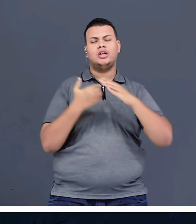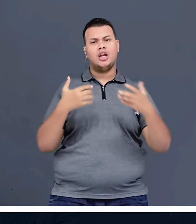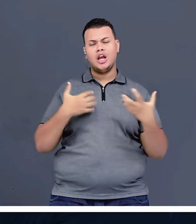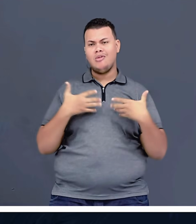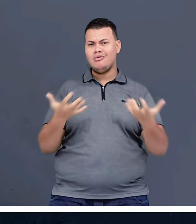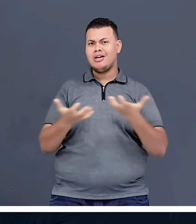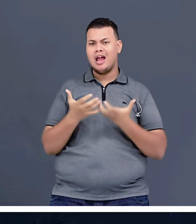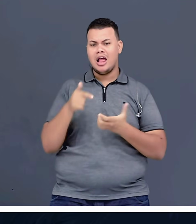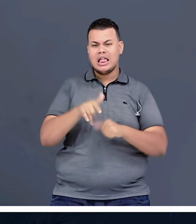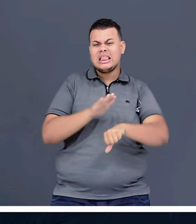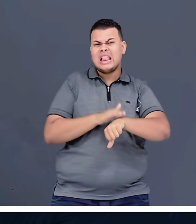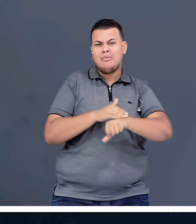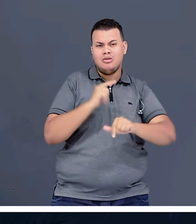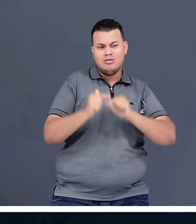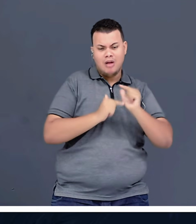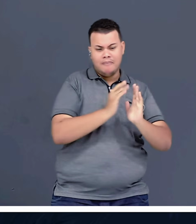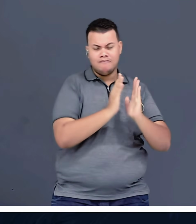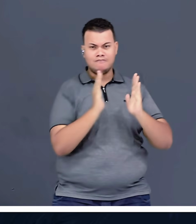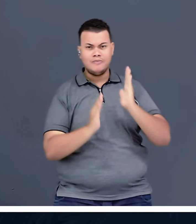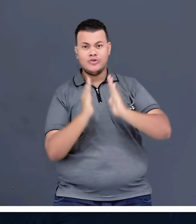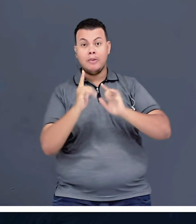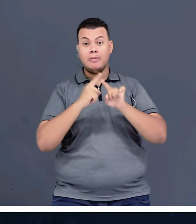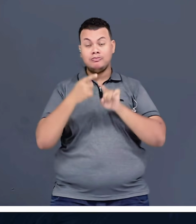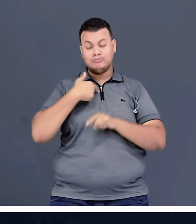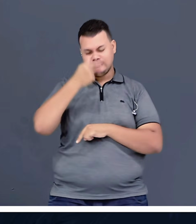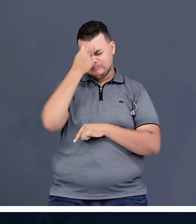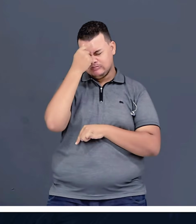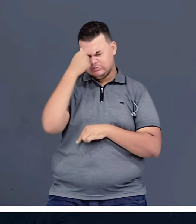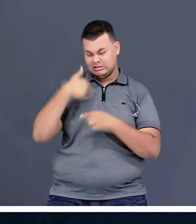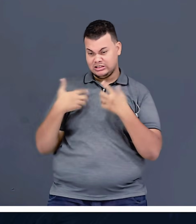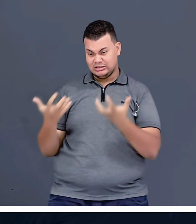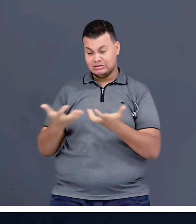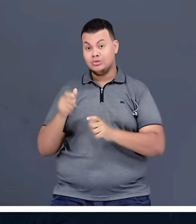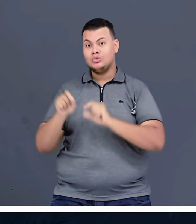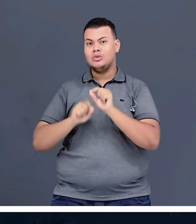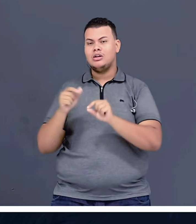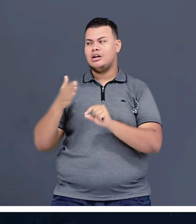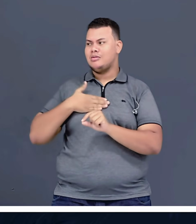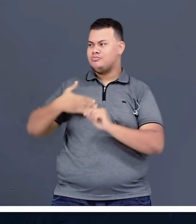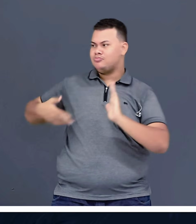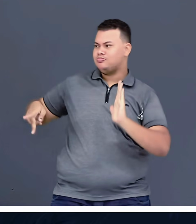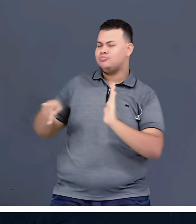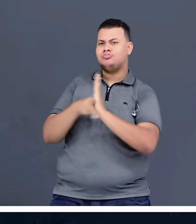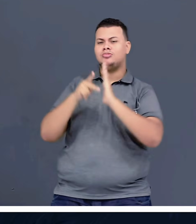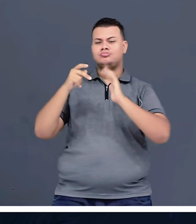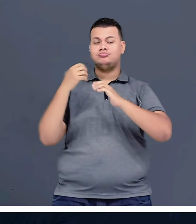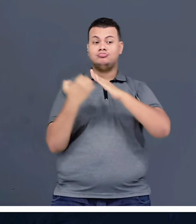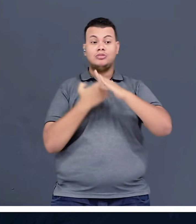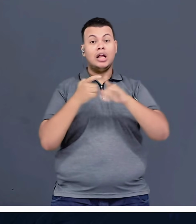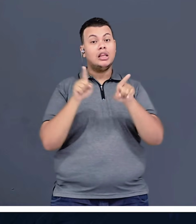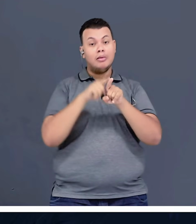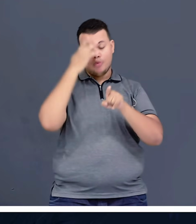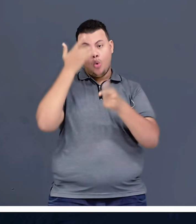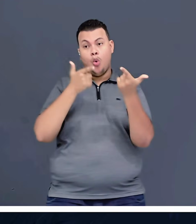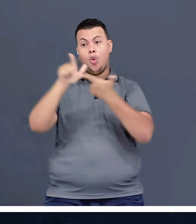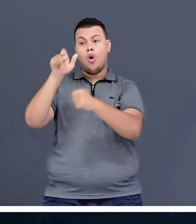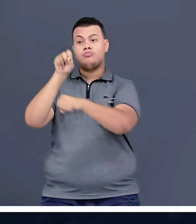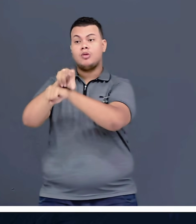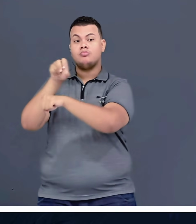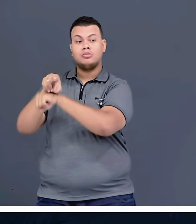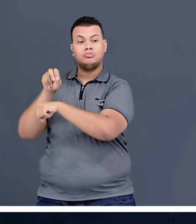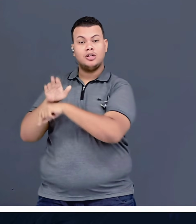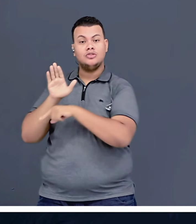aqui, isso aqui só é um tempo, mas o que eu penso mesmo é exatamente ter o meu empreendimento, inclusive empregar outras